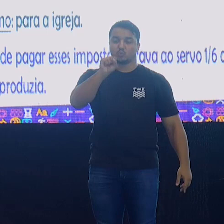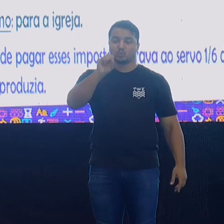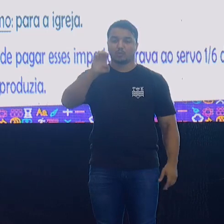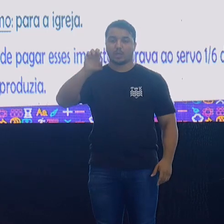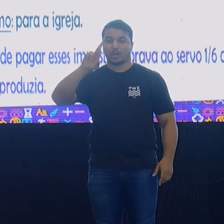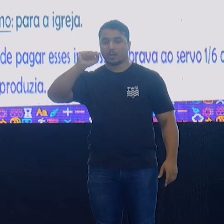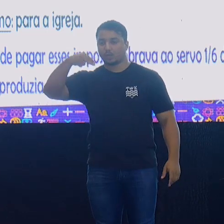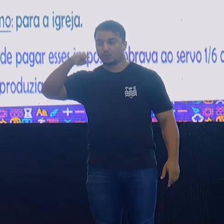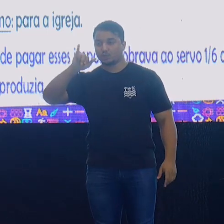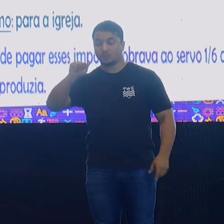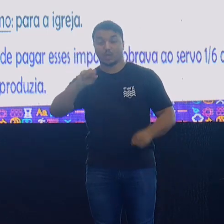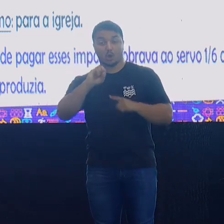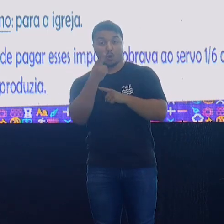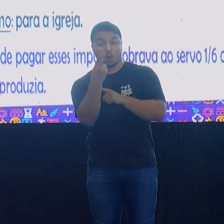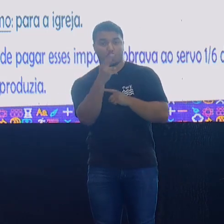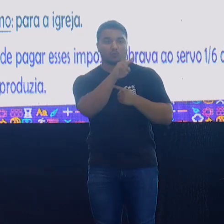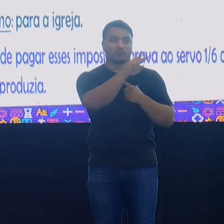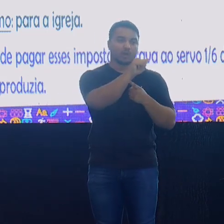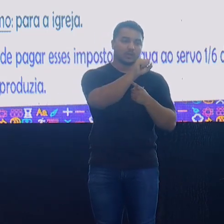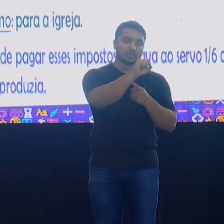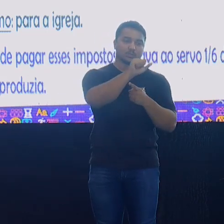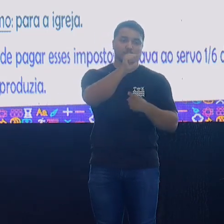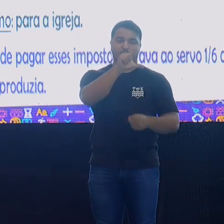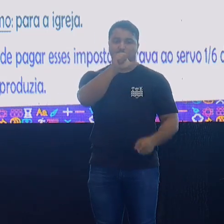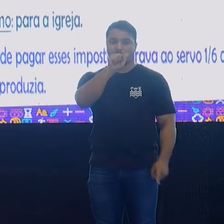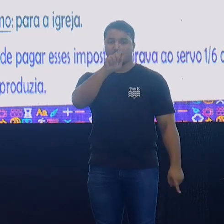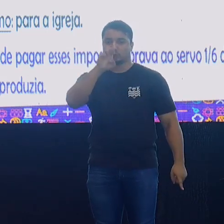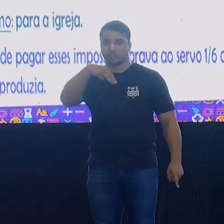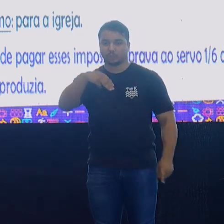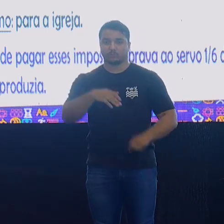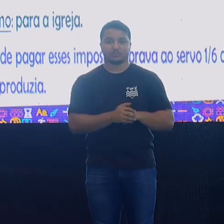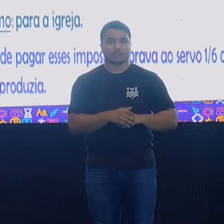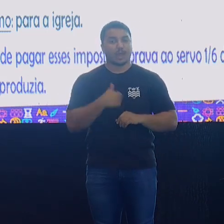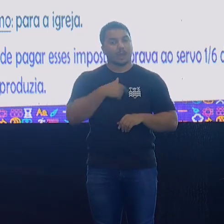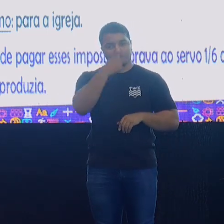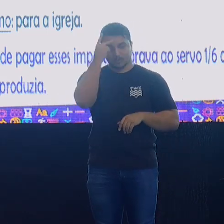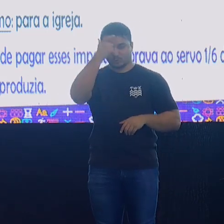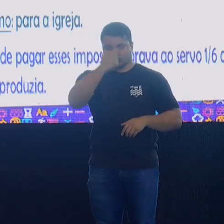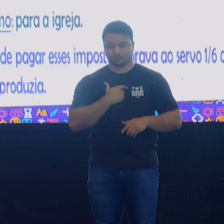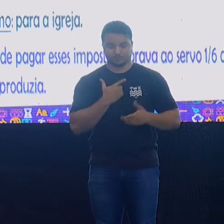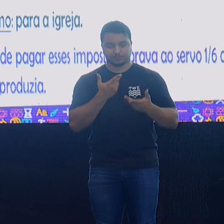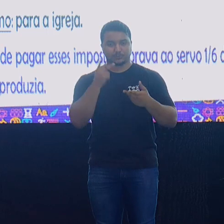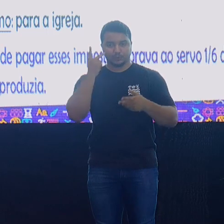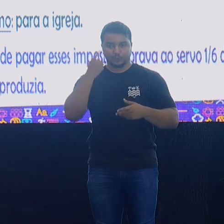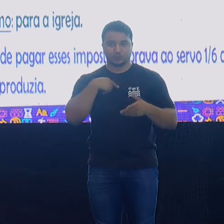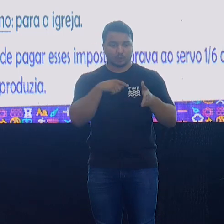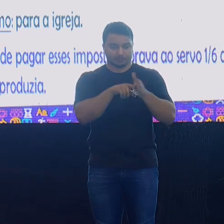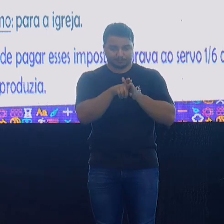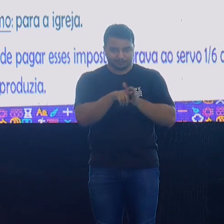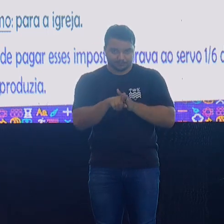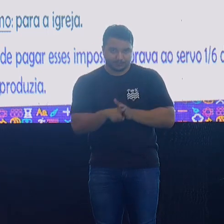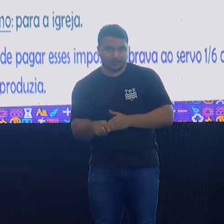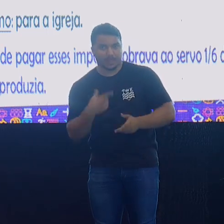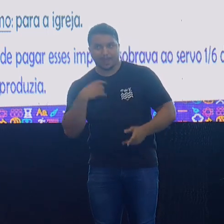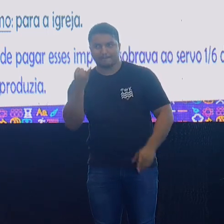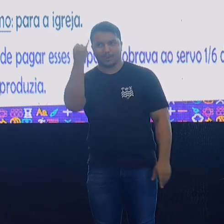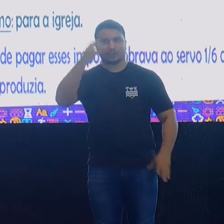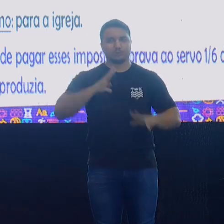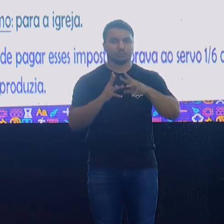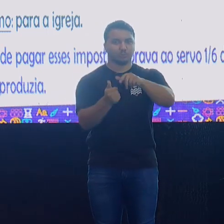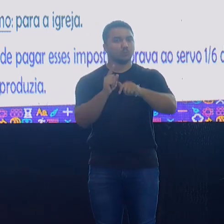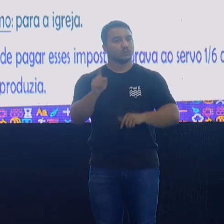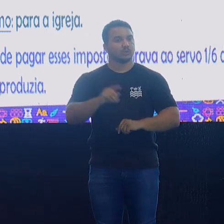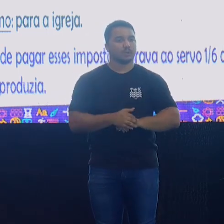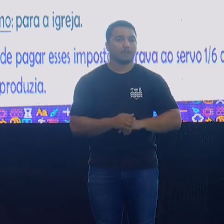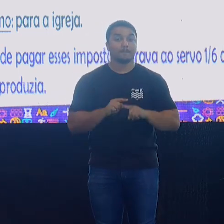e vassalagem. Aí, historiador é um bicho que já não tem muita importância para o mundo. Aí o que é que a